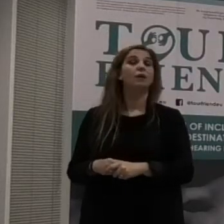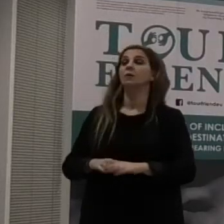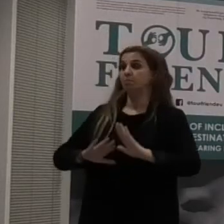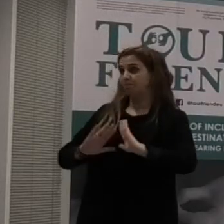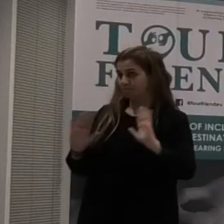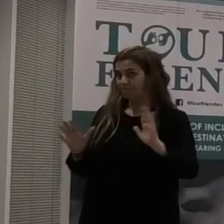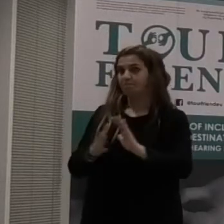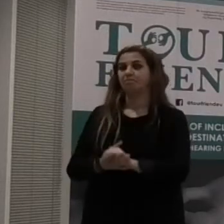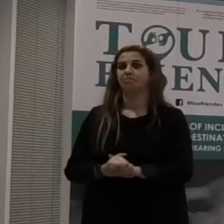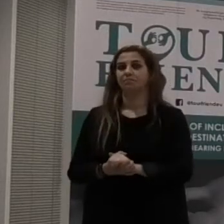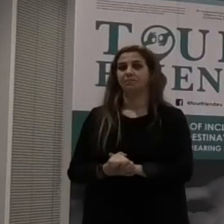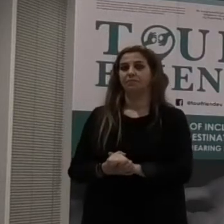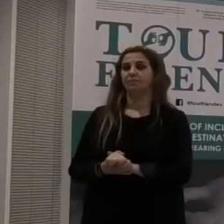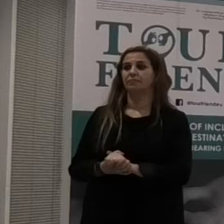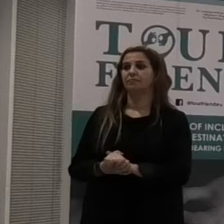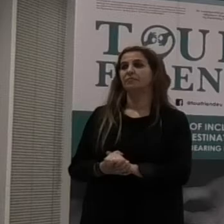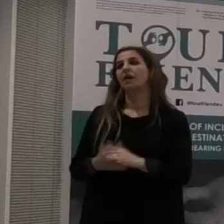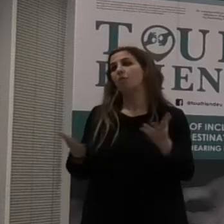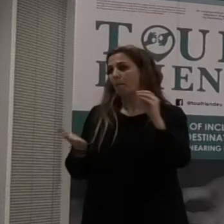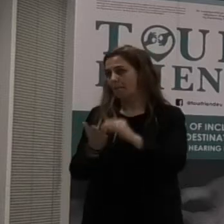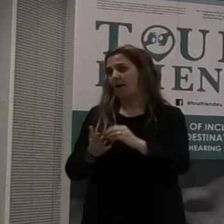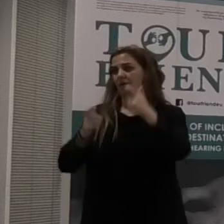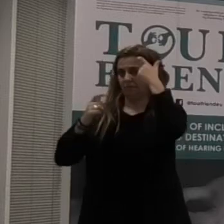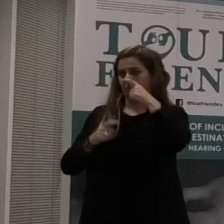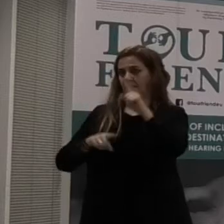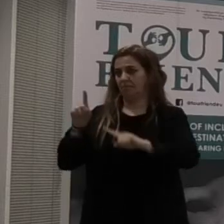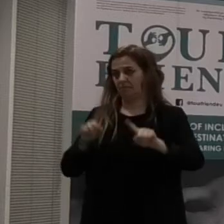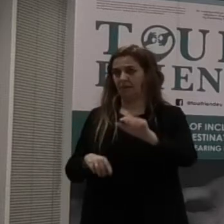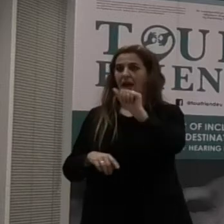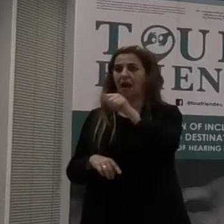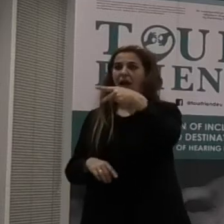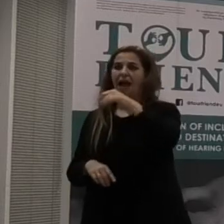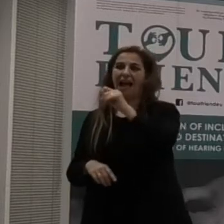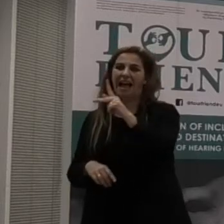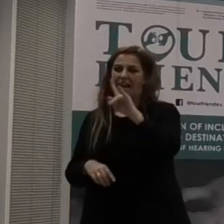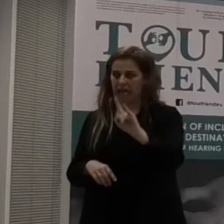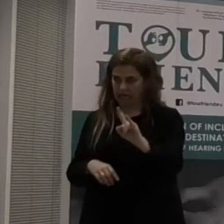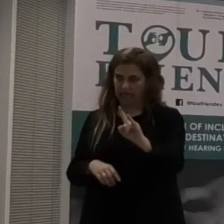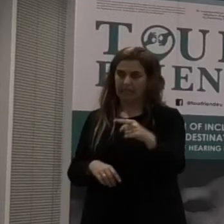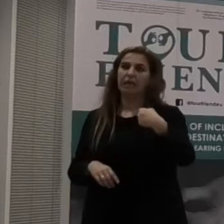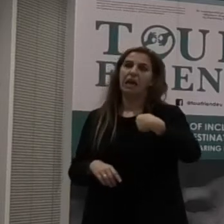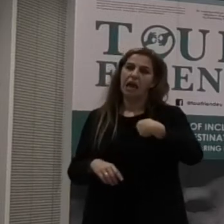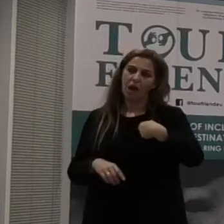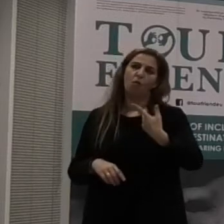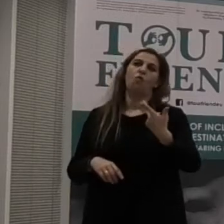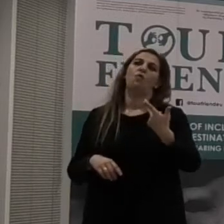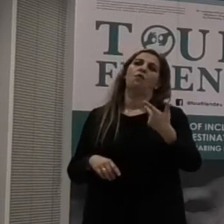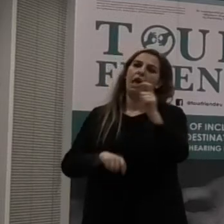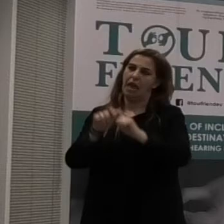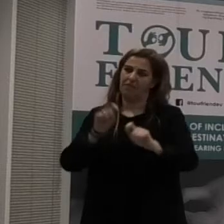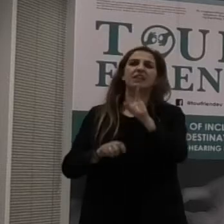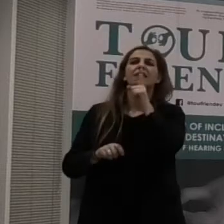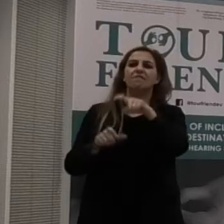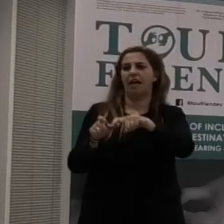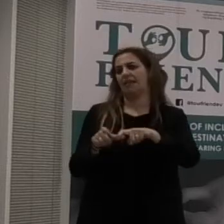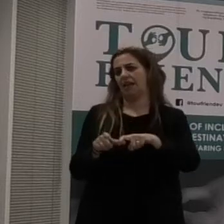Ωραία, λοιπόν, να σας πω ξανά, το όνομά μου είναι Αλίκη Ιωβίτα, είμαι συνειδήτρια της Startup Narratologies. Είναι